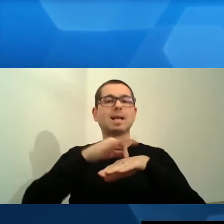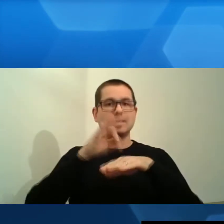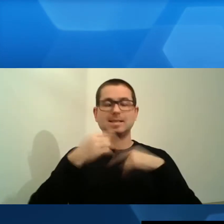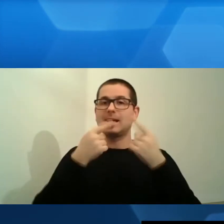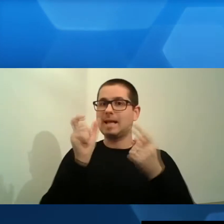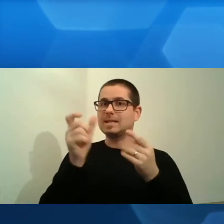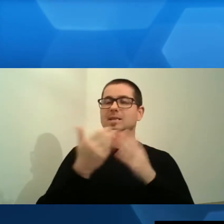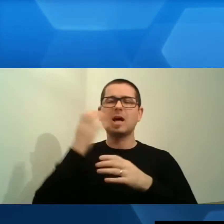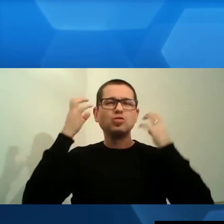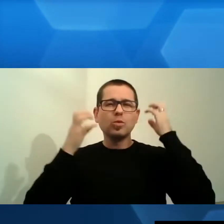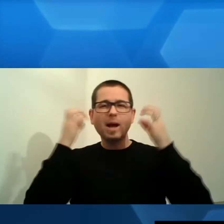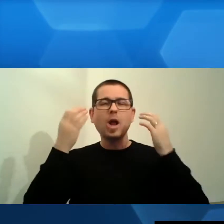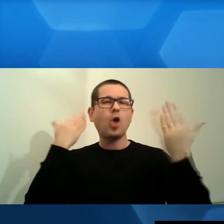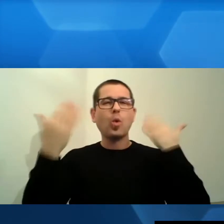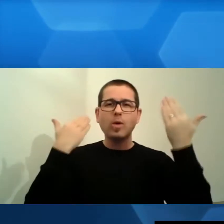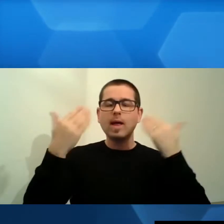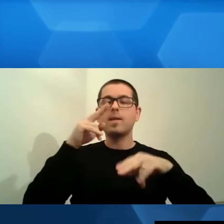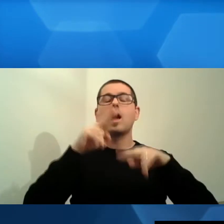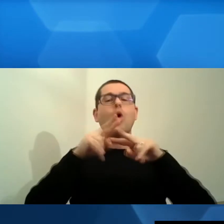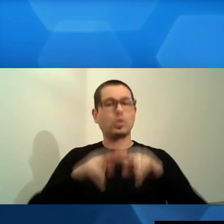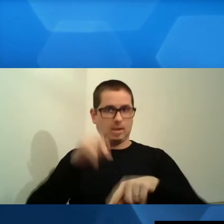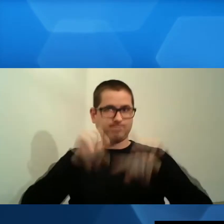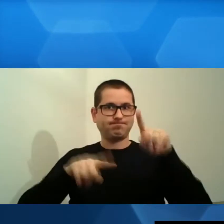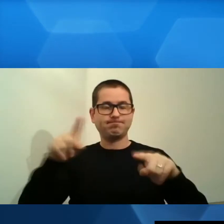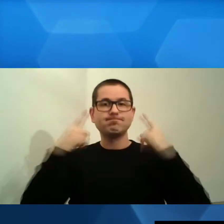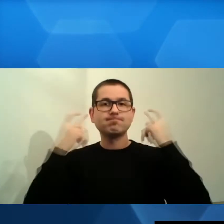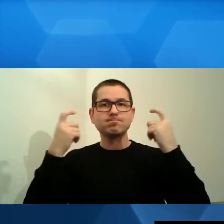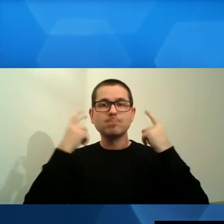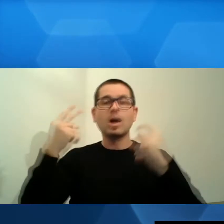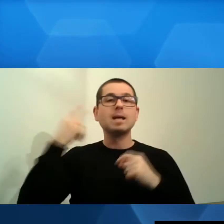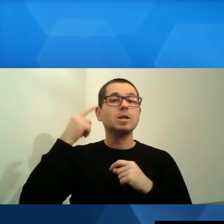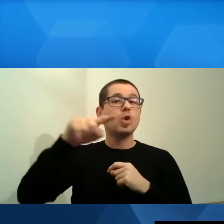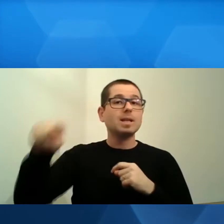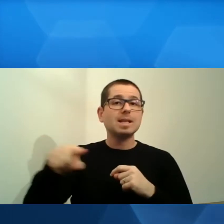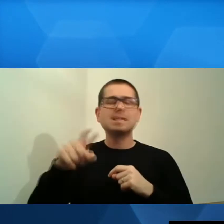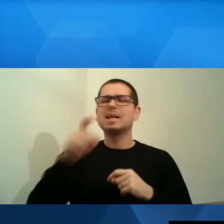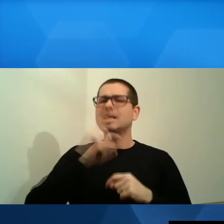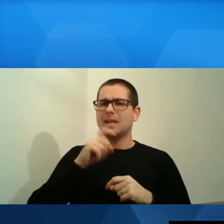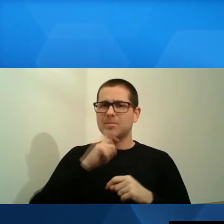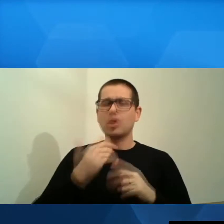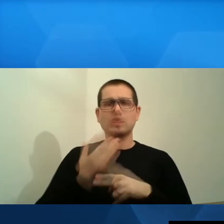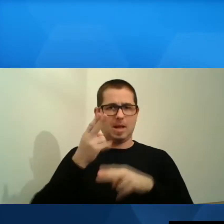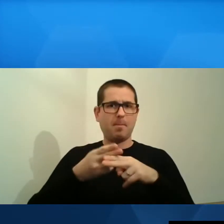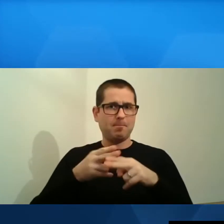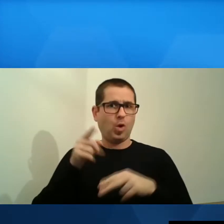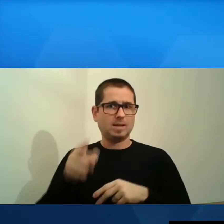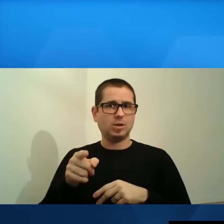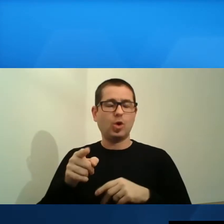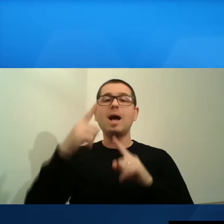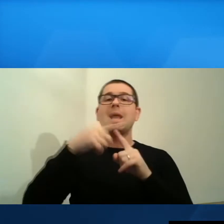izraz za šumenje, ropotanje in ostale različne zvoke, ki jih slišijo tisti, ki trpijo za to